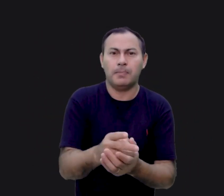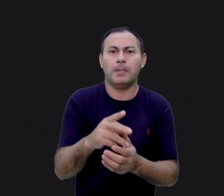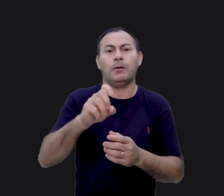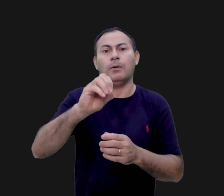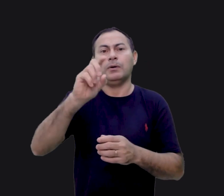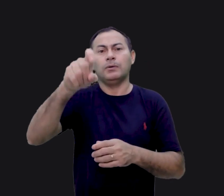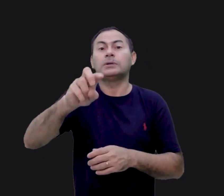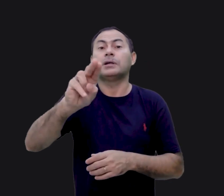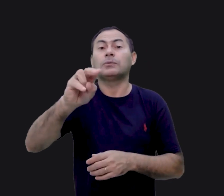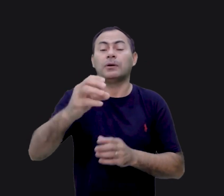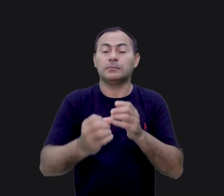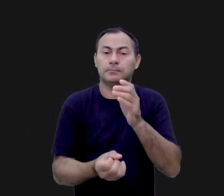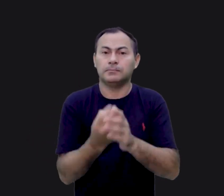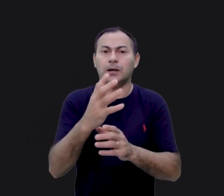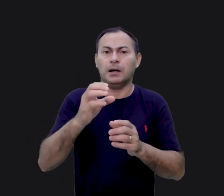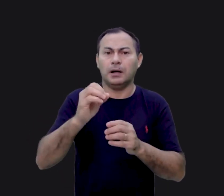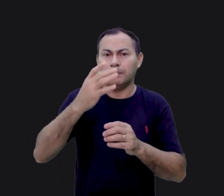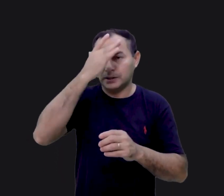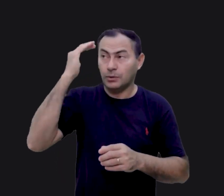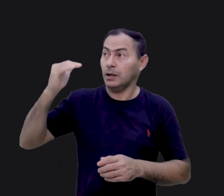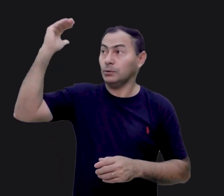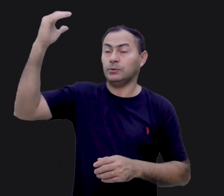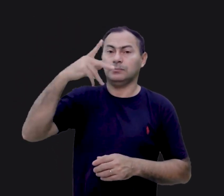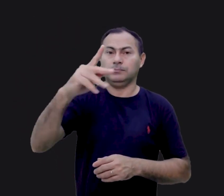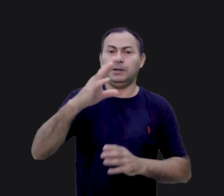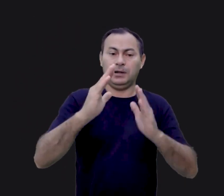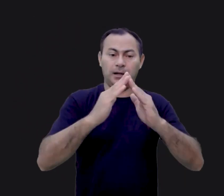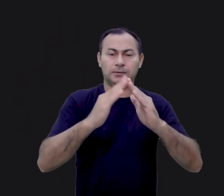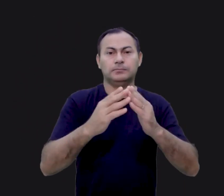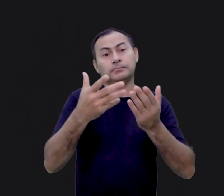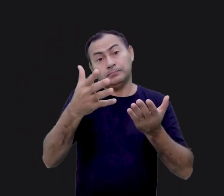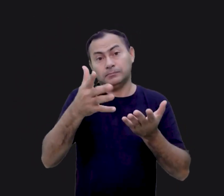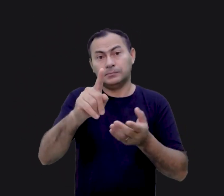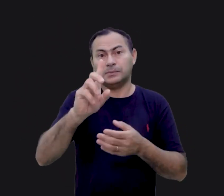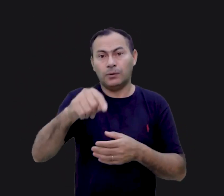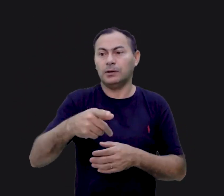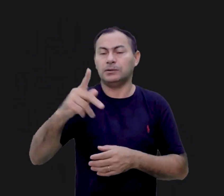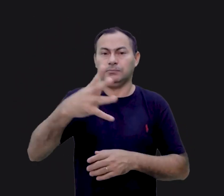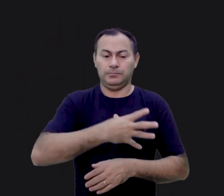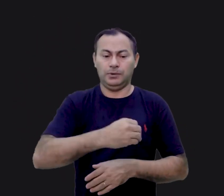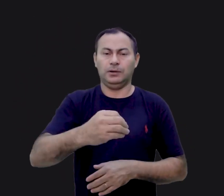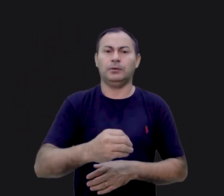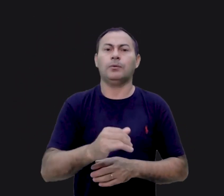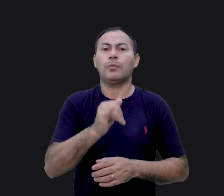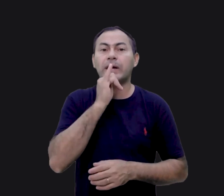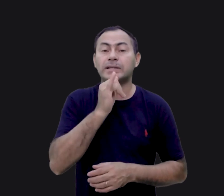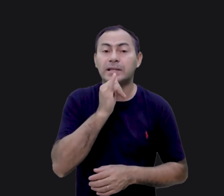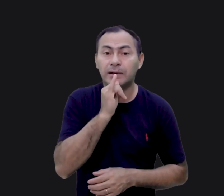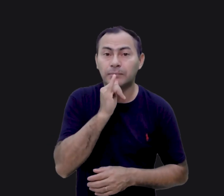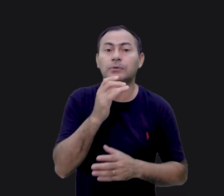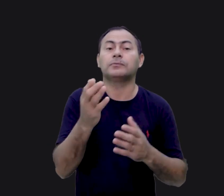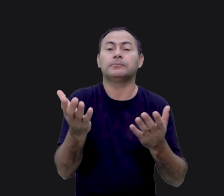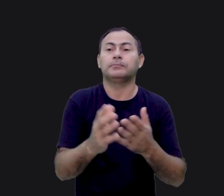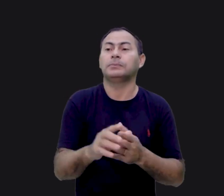você jamais produzirá adultos desse tipo em sua casa se você não for para seus filhos um exemplo